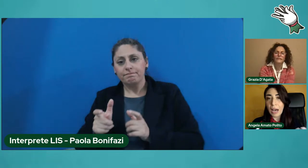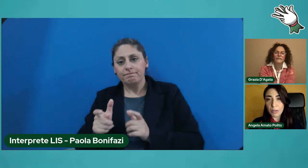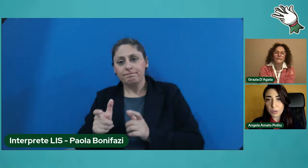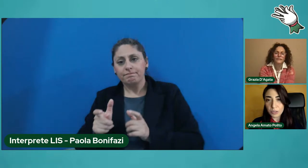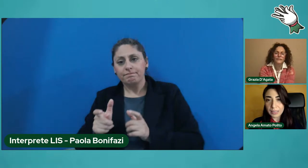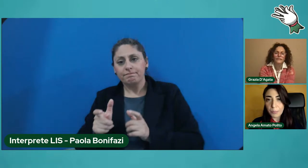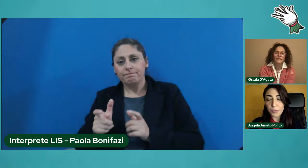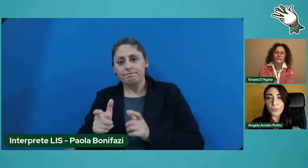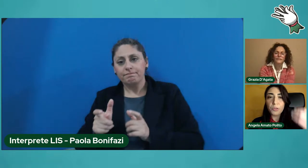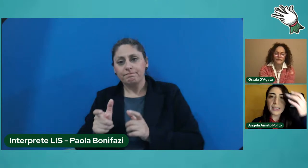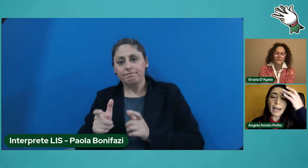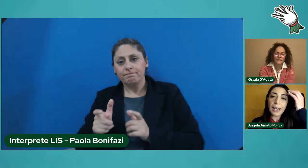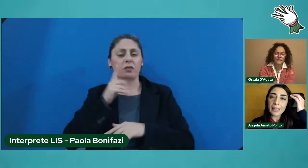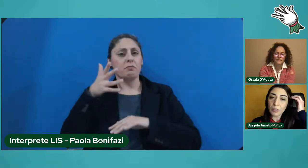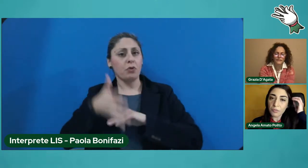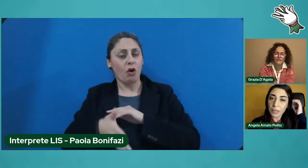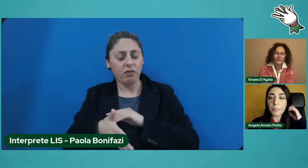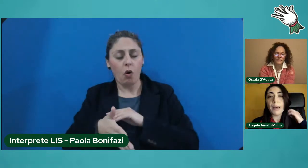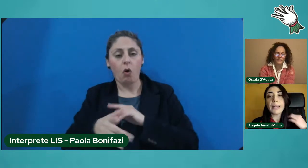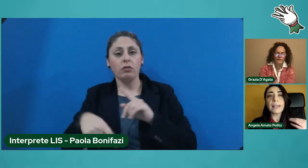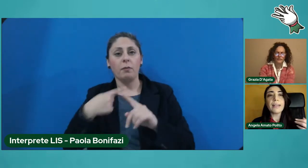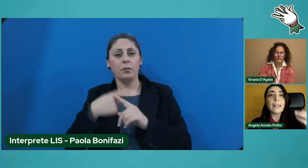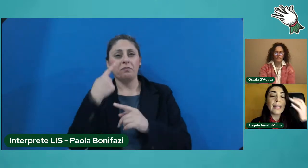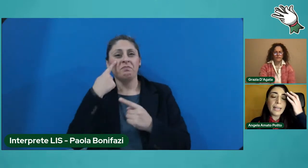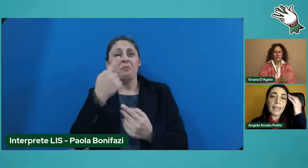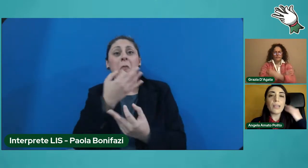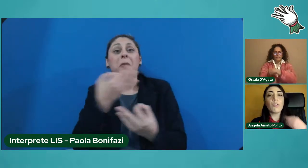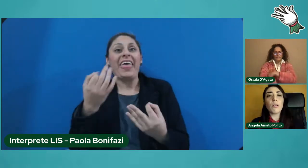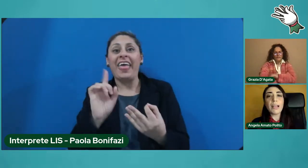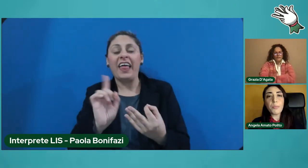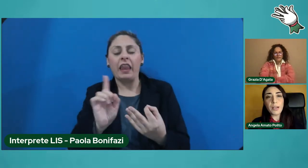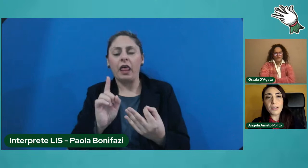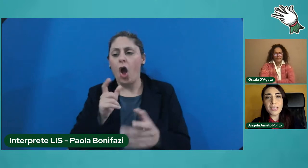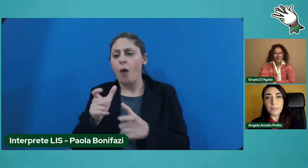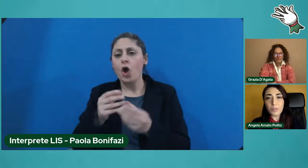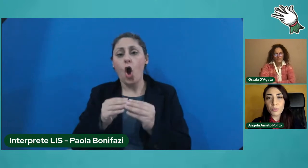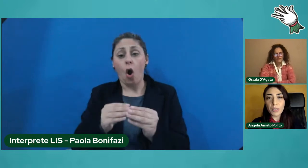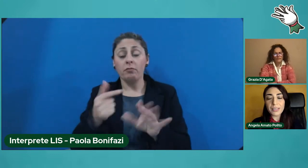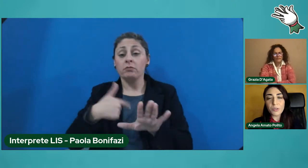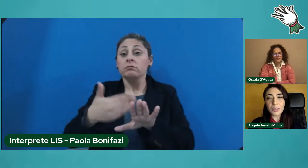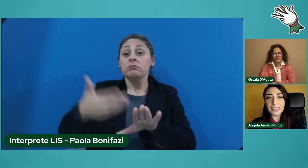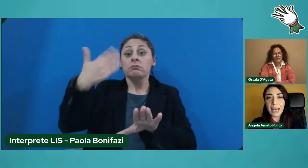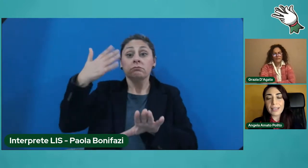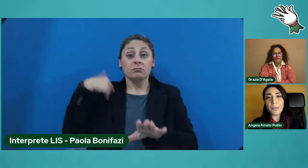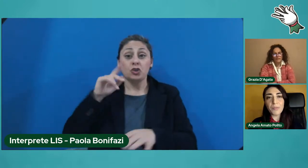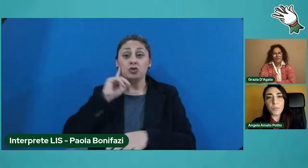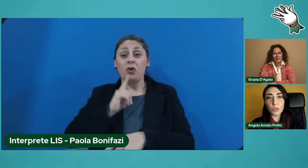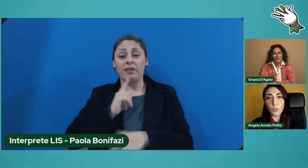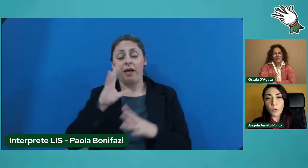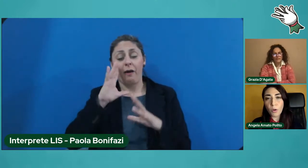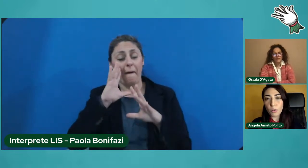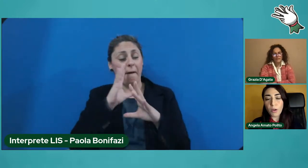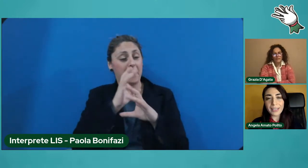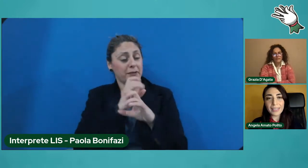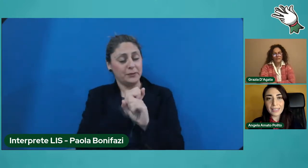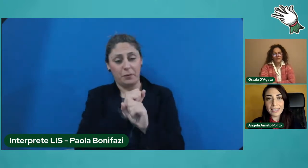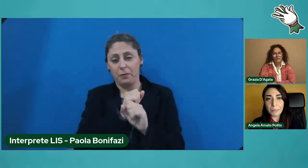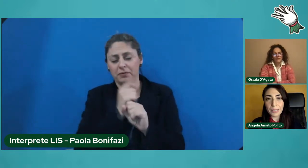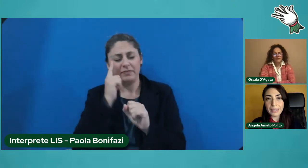ha una sordità profonda e che non vede bene? E io all'epoca non sapevo nulla di sordità, sapevo molto poco anche di